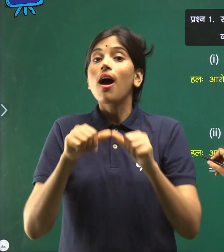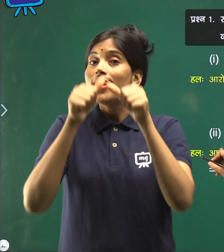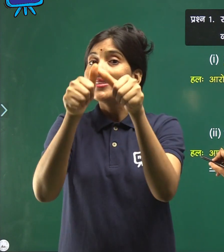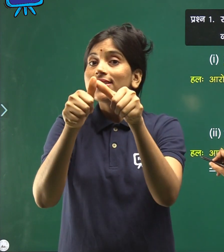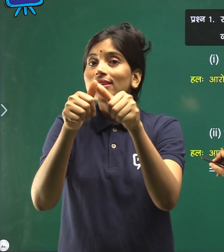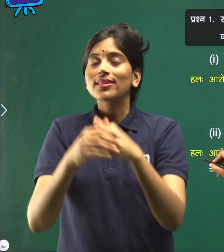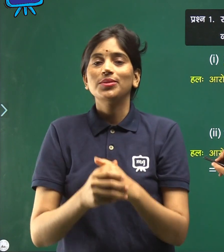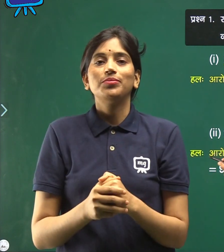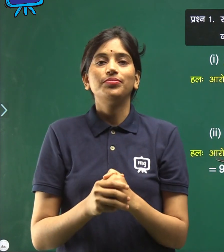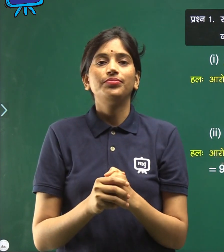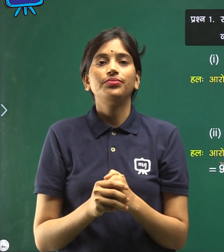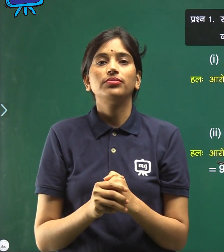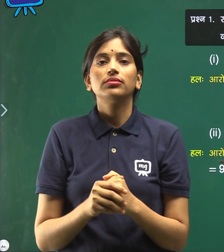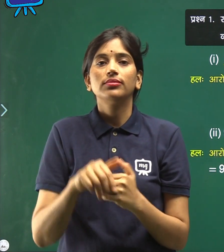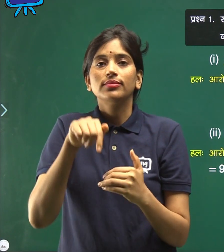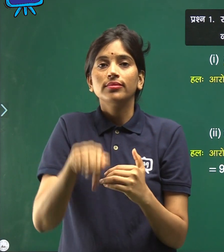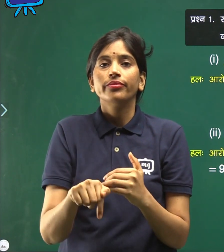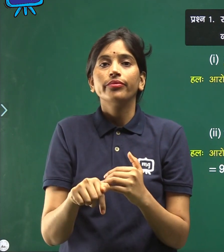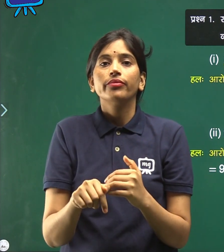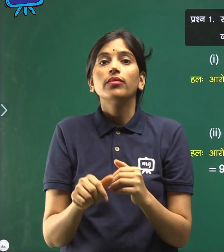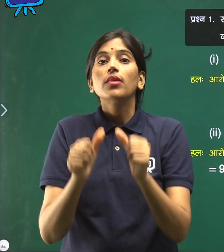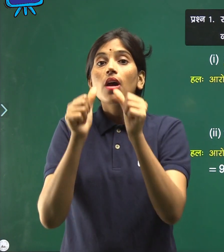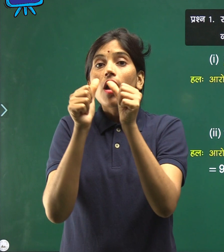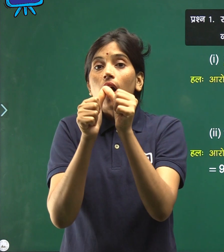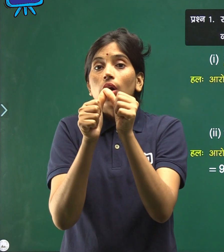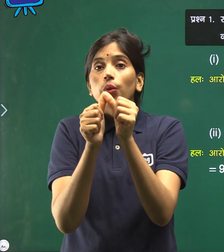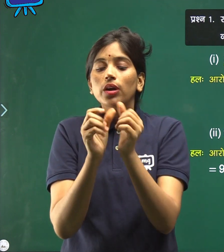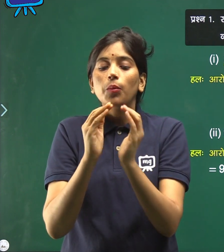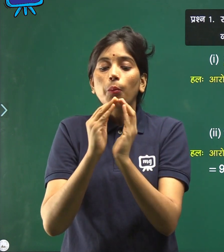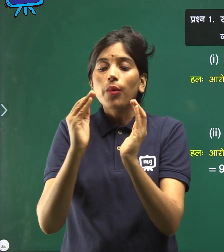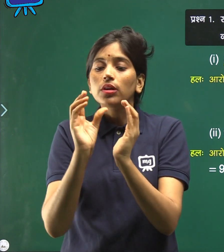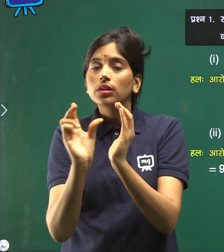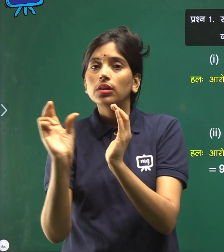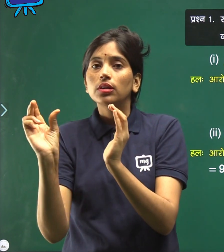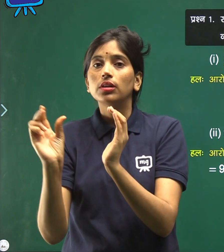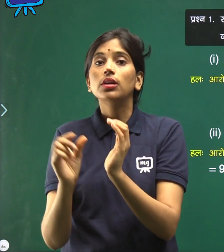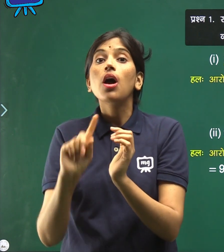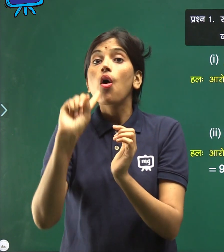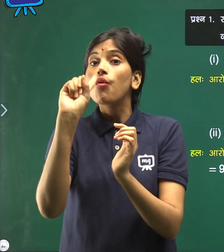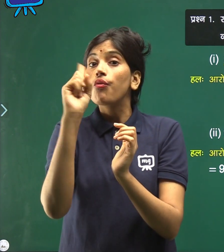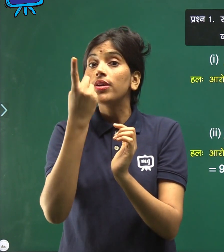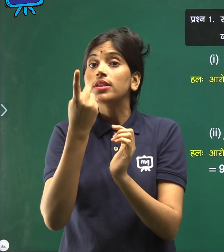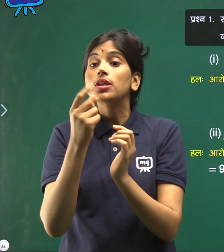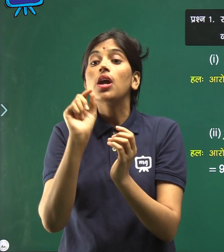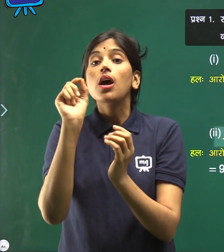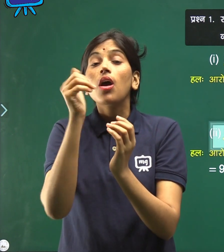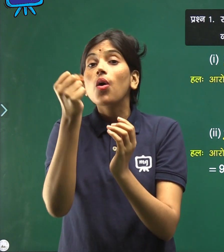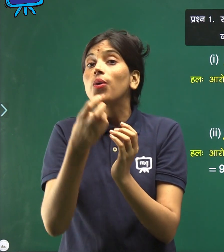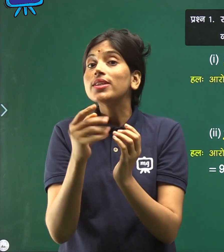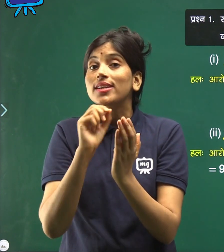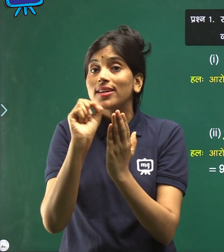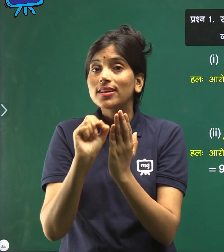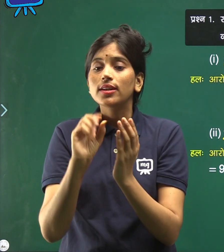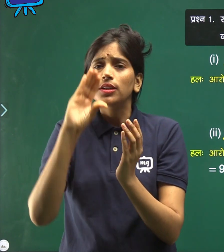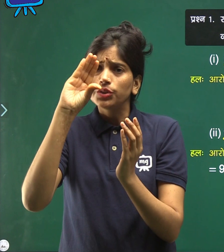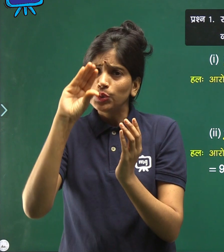हल इसको आरोही क्रम में लिखो। सबसे पहले कौन सी संख्या लिखेंगे?